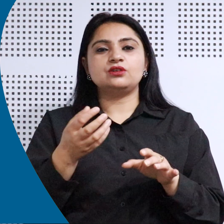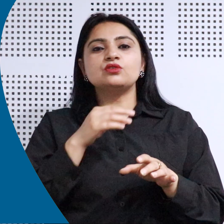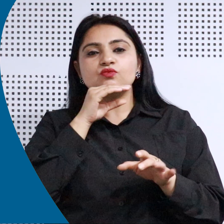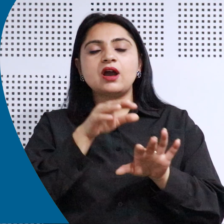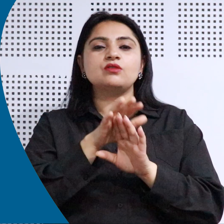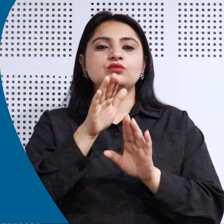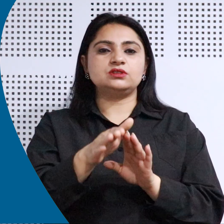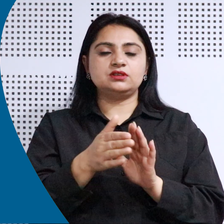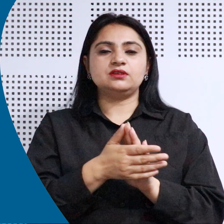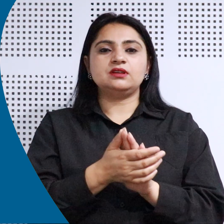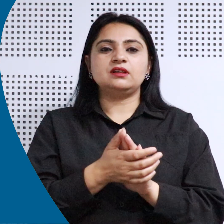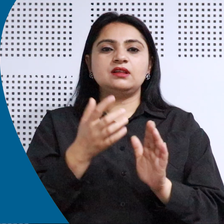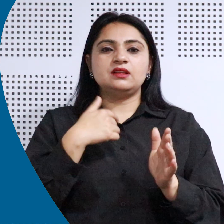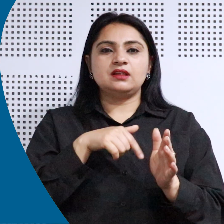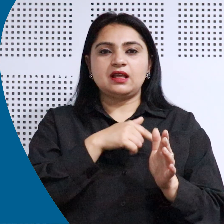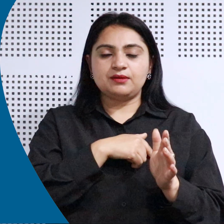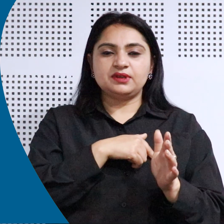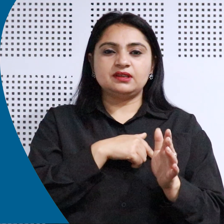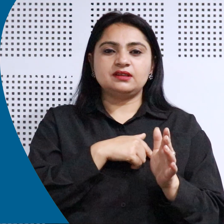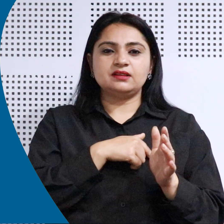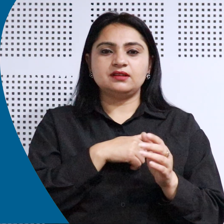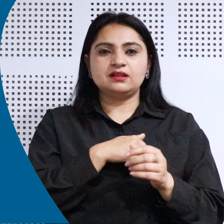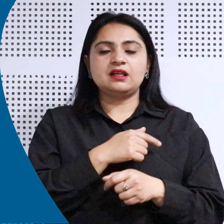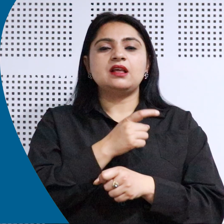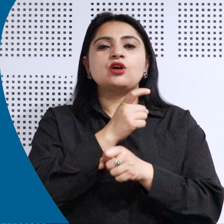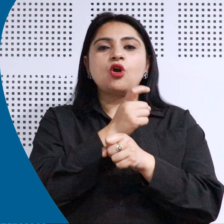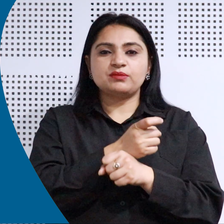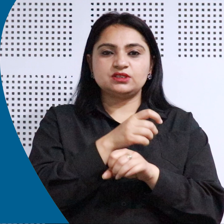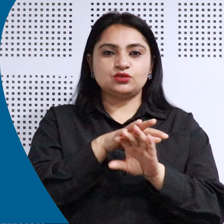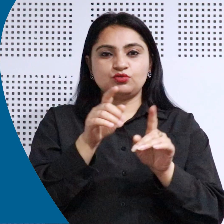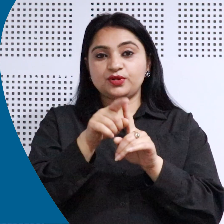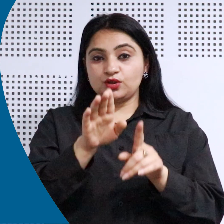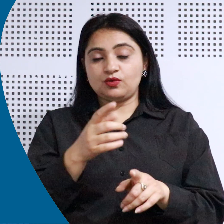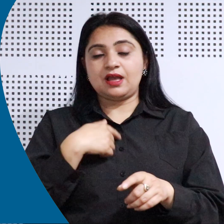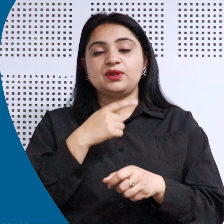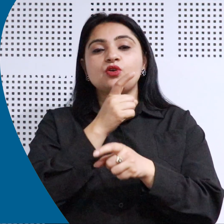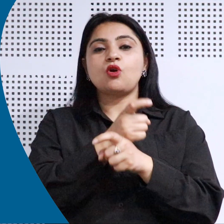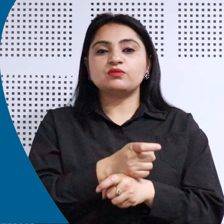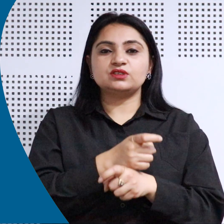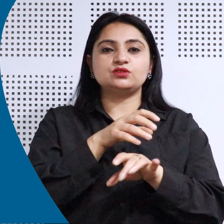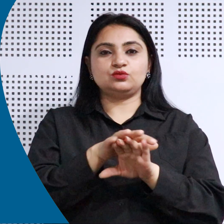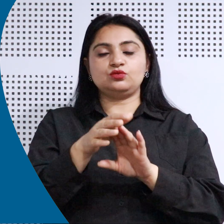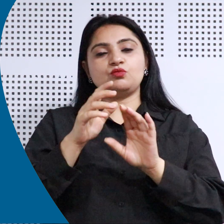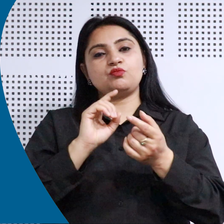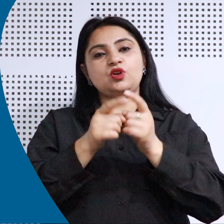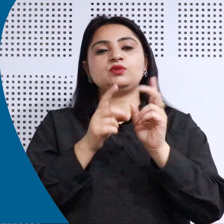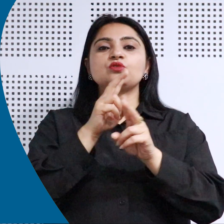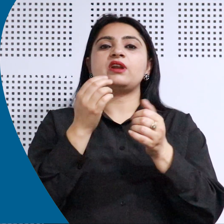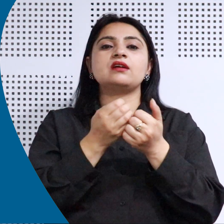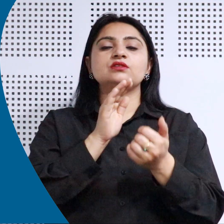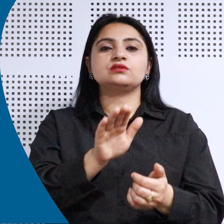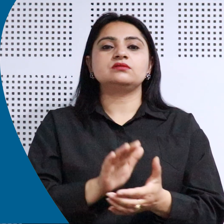हुन्छ। कहिलेकाहीँ सैद्धान्तिक कुरा, हामी कम्युनिस्ट पनि हो। फेरि हामी कम्युनिस्टहरू आमूल परिवर्तनको कुरा गर्छौँ। त्यसर्थ हामी आमूल परिवर्तन गर्न खोज्दाखेरि कहीँ ठक्कर